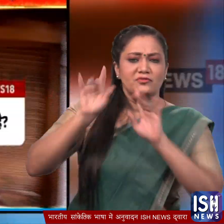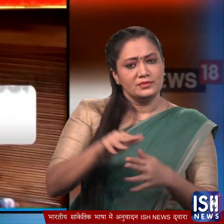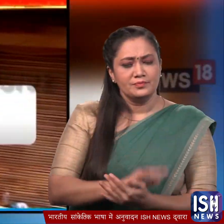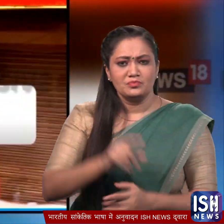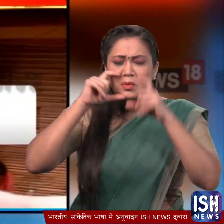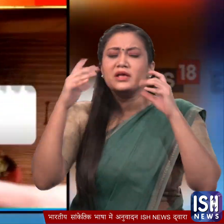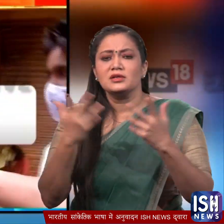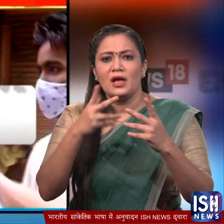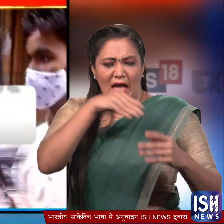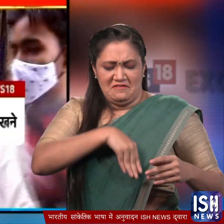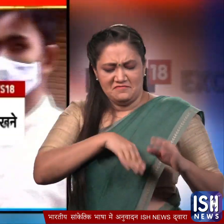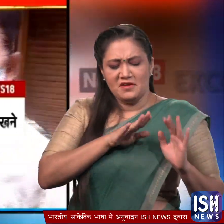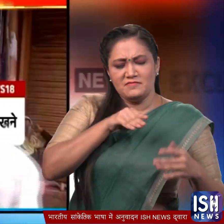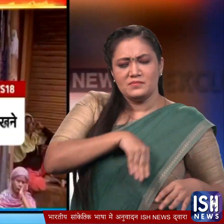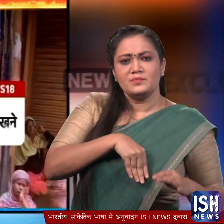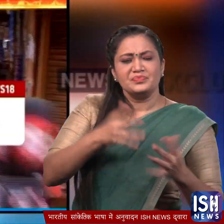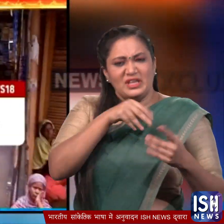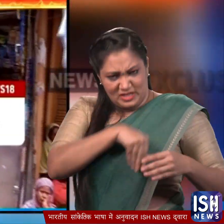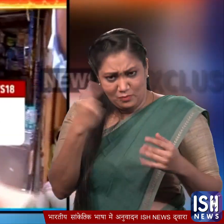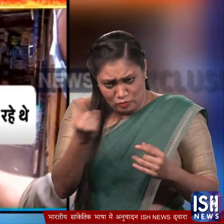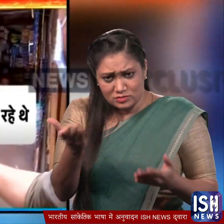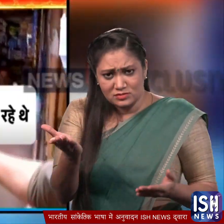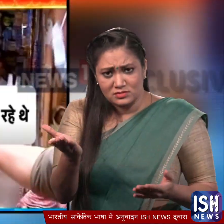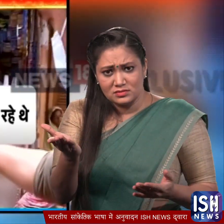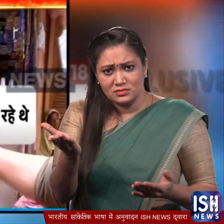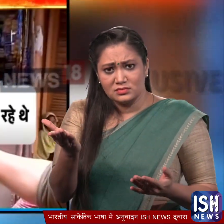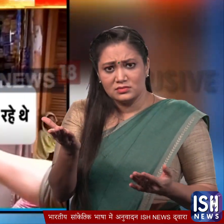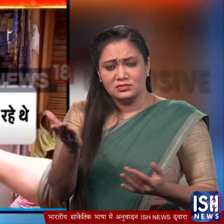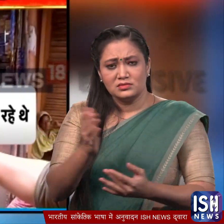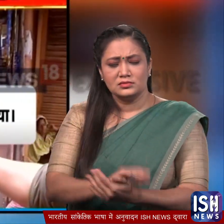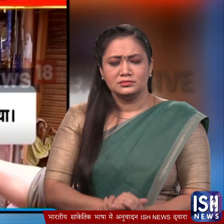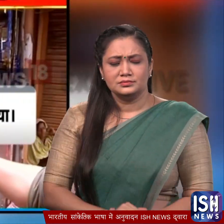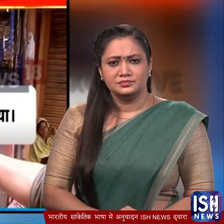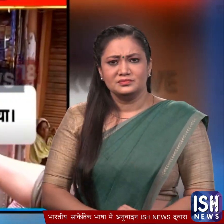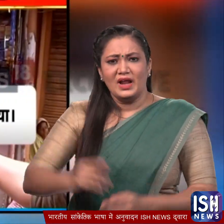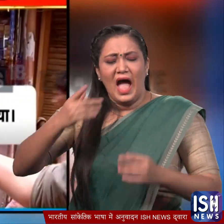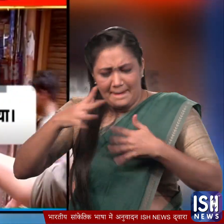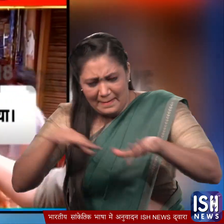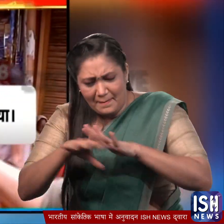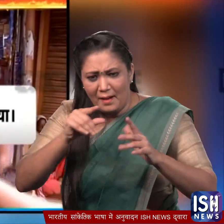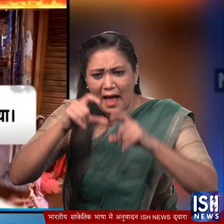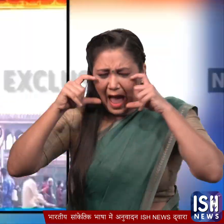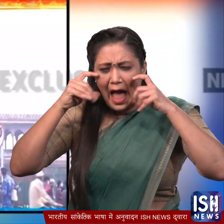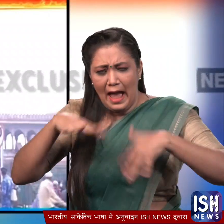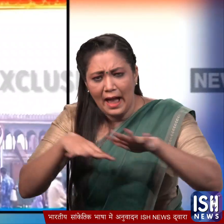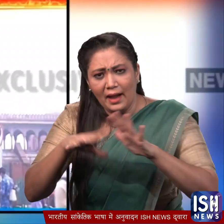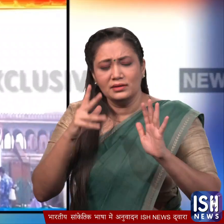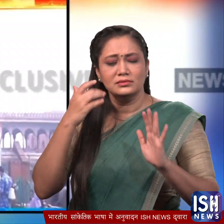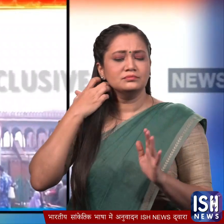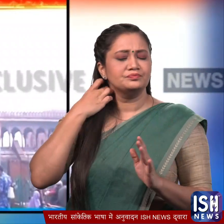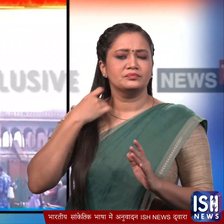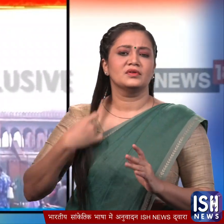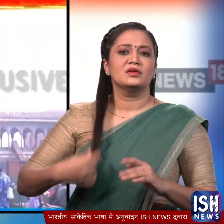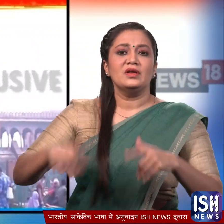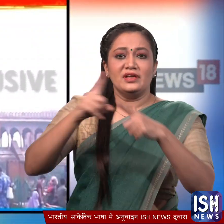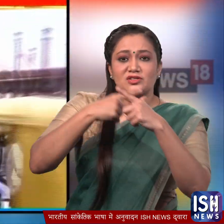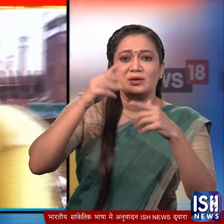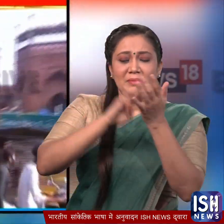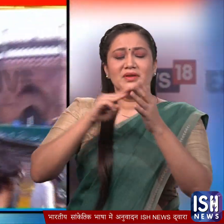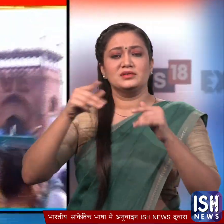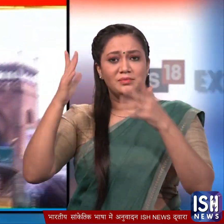मांगी, लेकिन ये भूल गए कि नियम तोड़कर वो खुद खतरे को बुला रहे हैं। इस बार दिल्ली की जामा मस्जिद में आम लोगों के नमाज पढ़ने पर पाबंदी